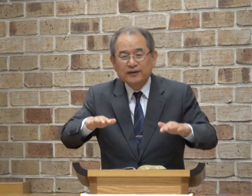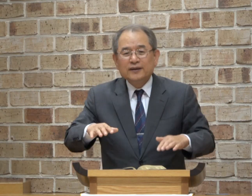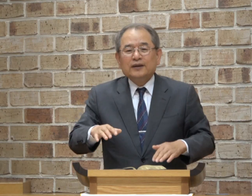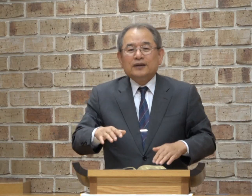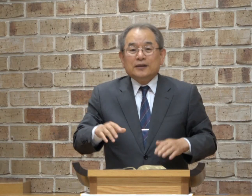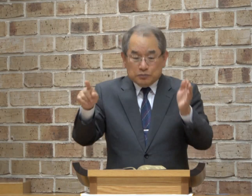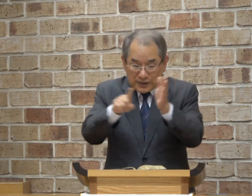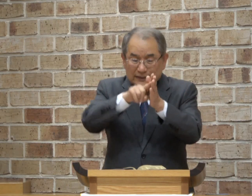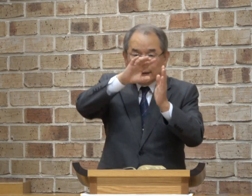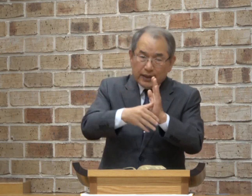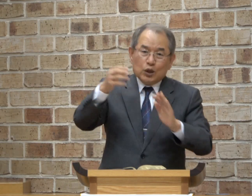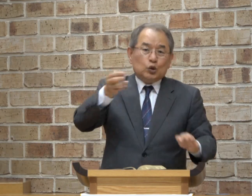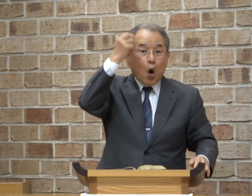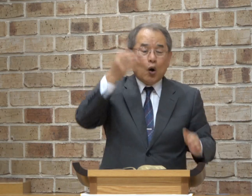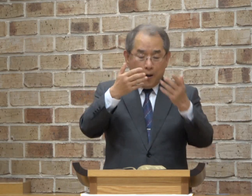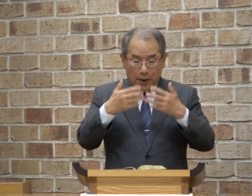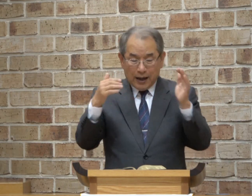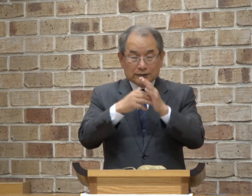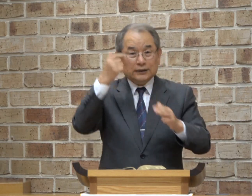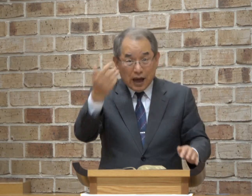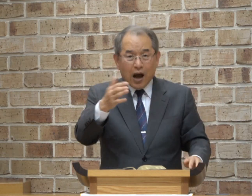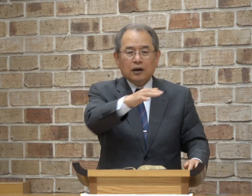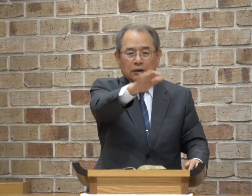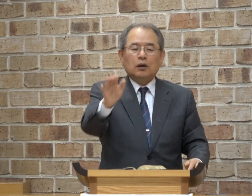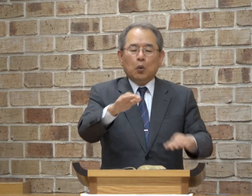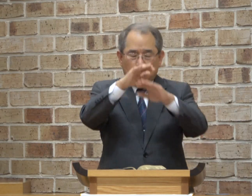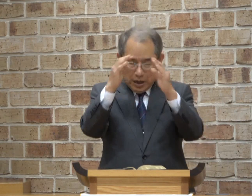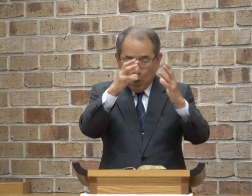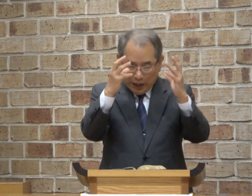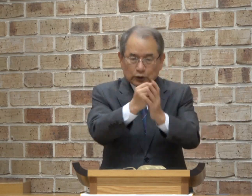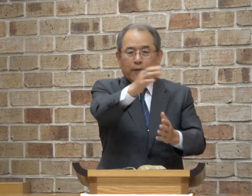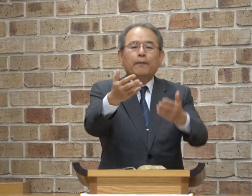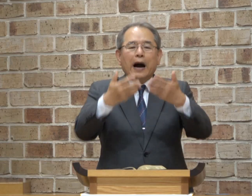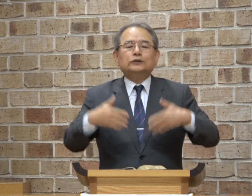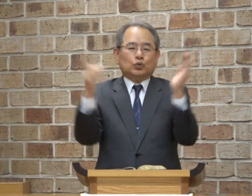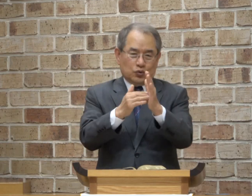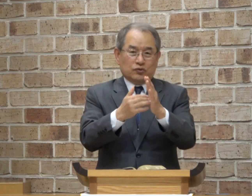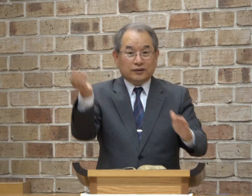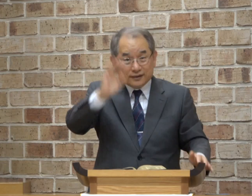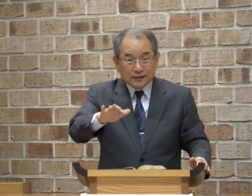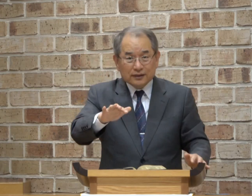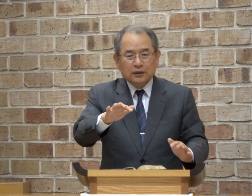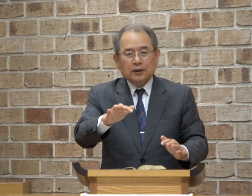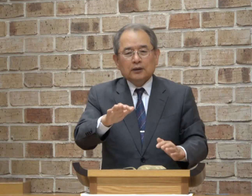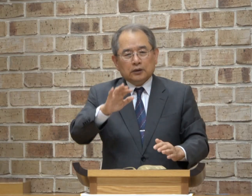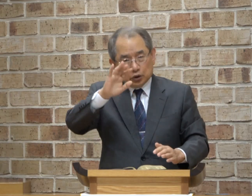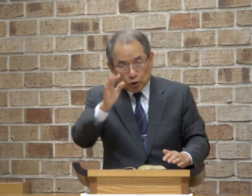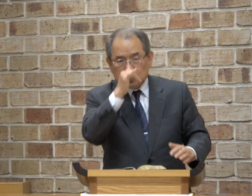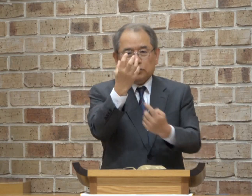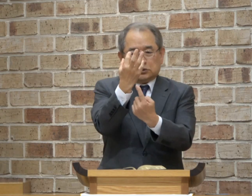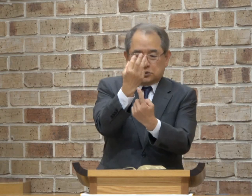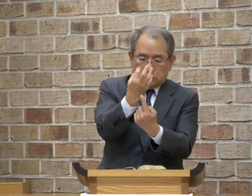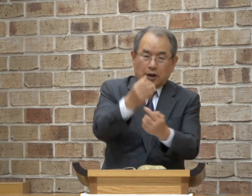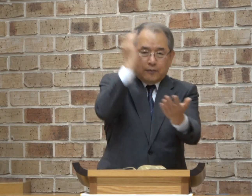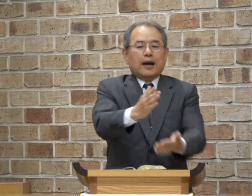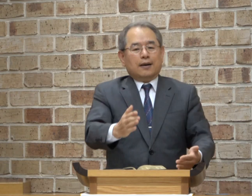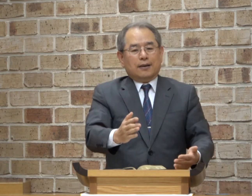오늘 믿을 때의 성령을 받았느냐? 여러분 모두 성령을 받았습니다. 그러나